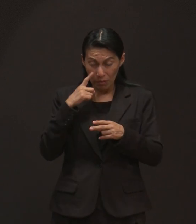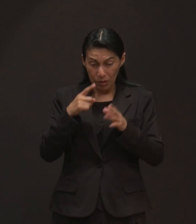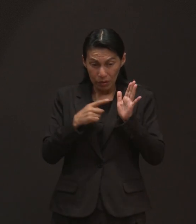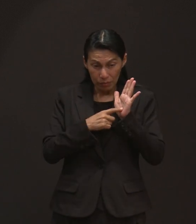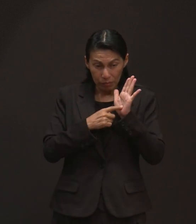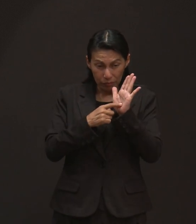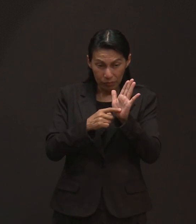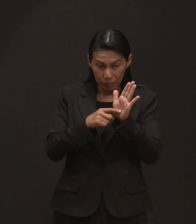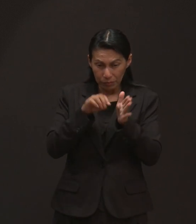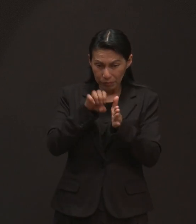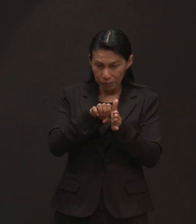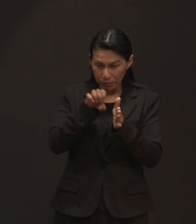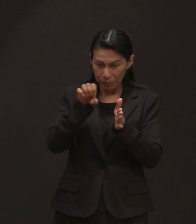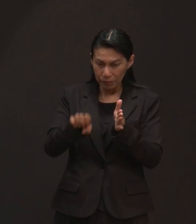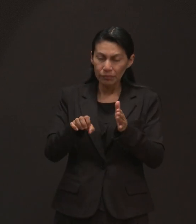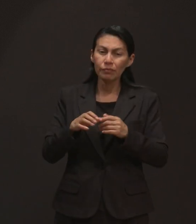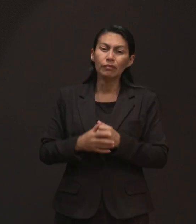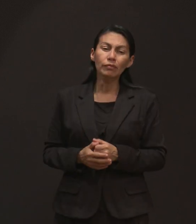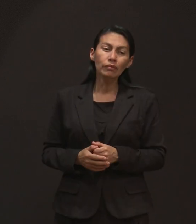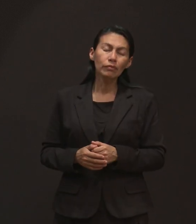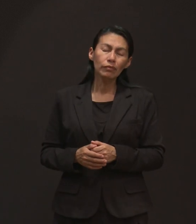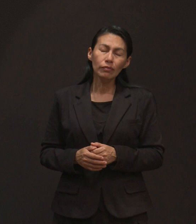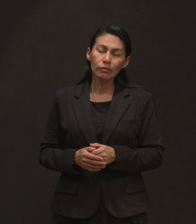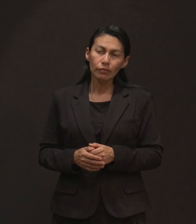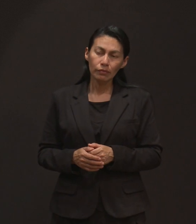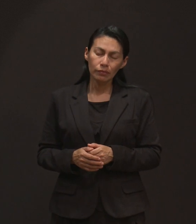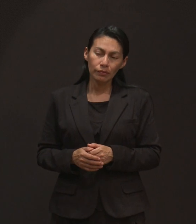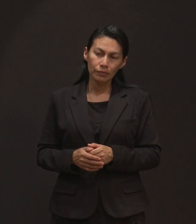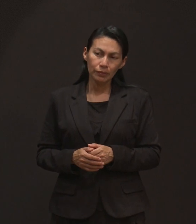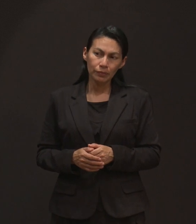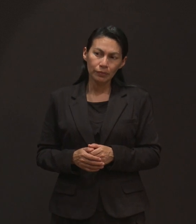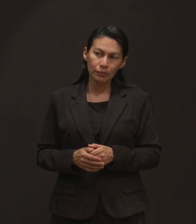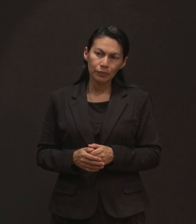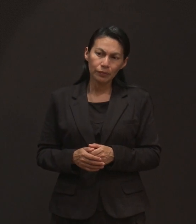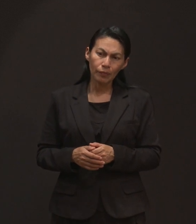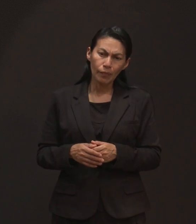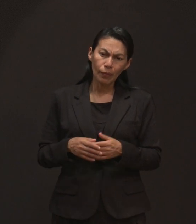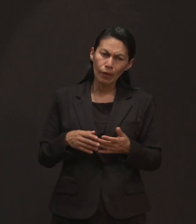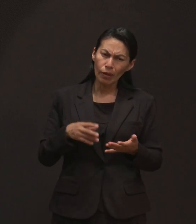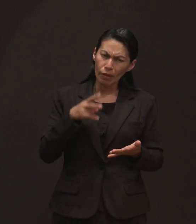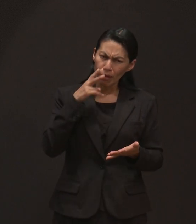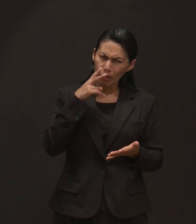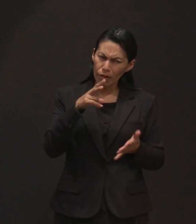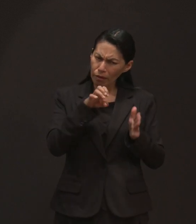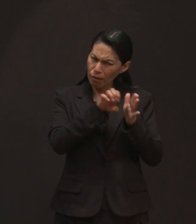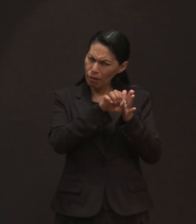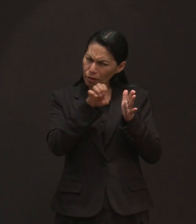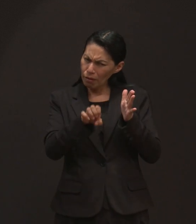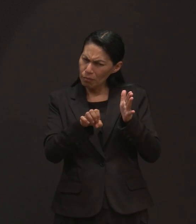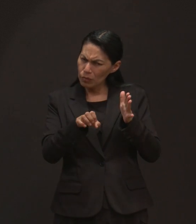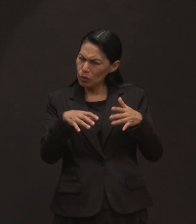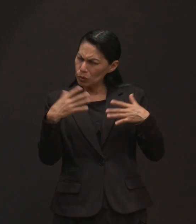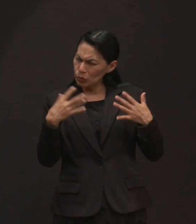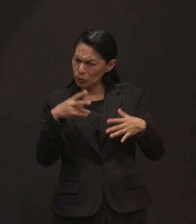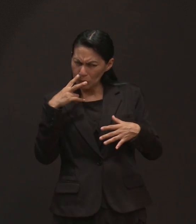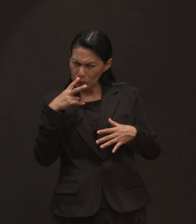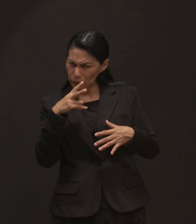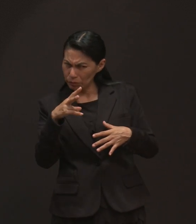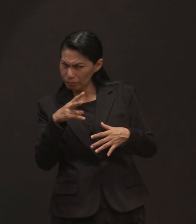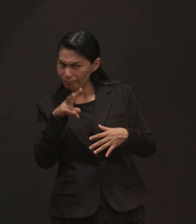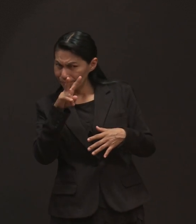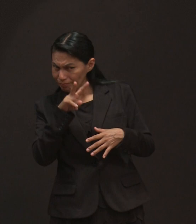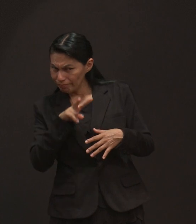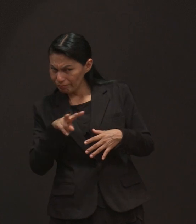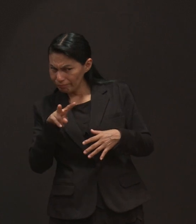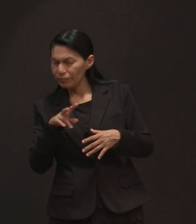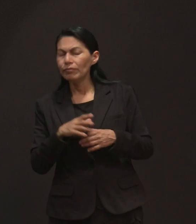lo que realmente son y hacen. Hay un, sí. el modelo habla más fuerte que las palabras,